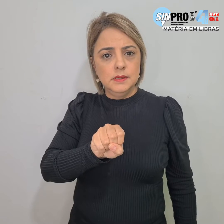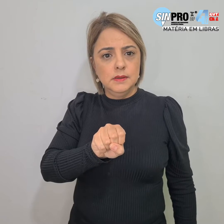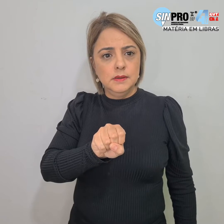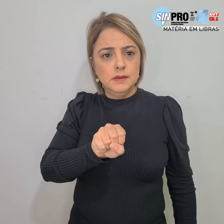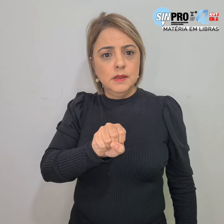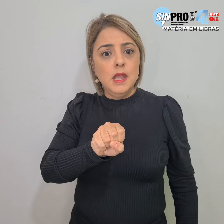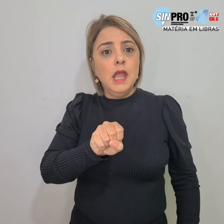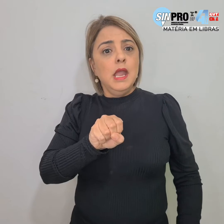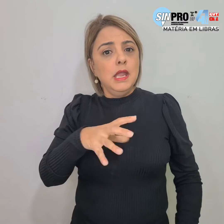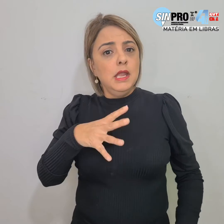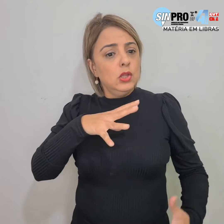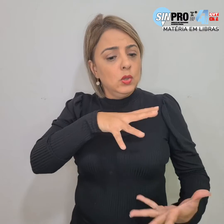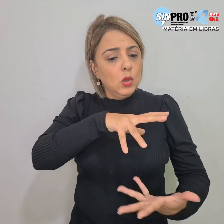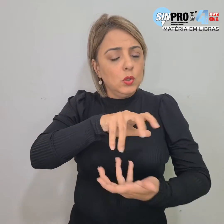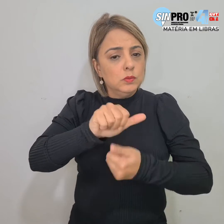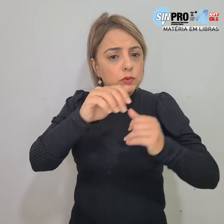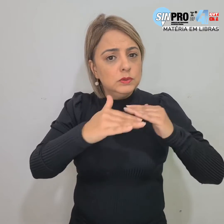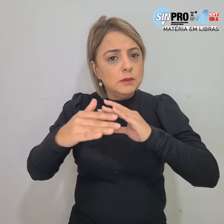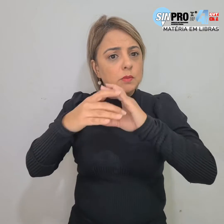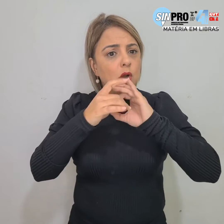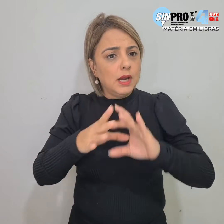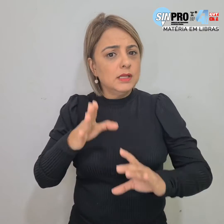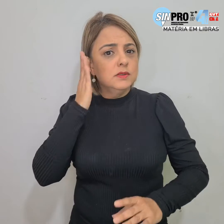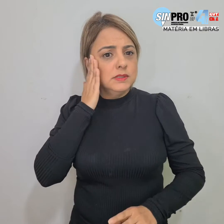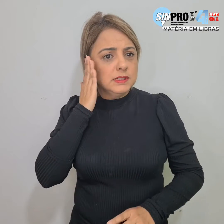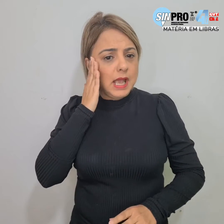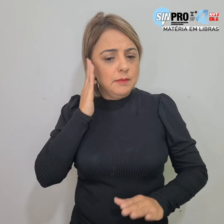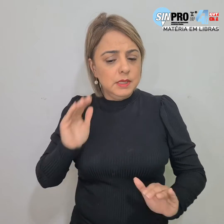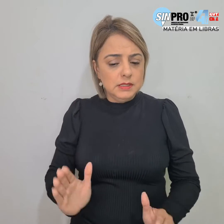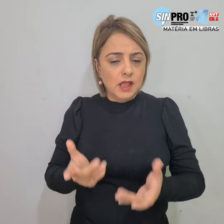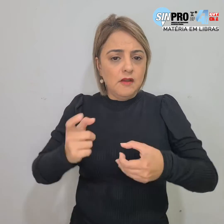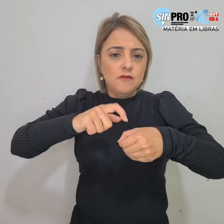adotada em todo o mundo democrático, e incentivar a volta dos estudantes.